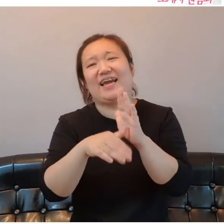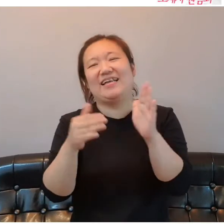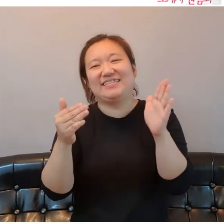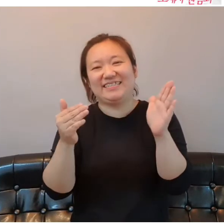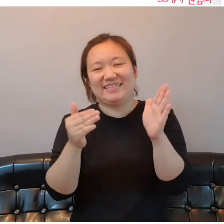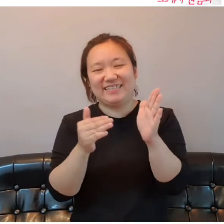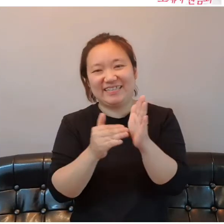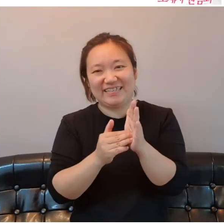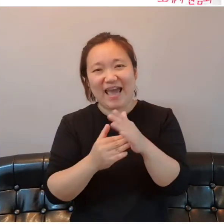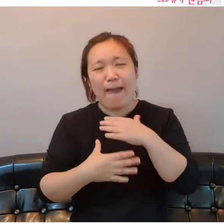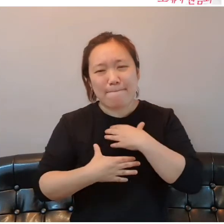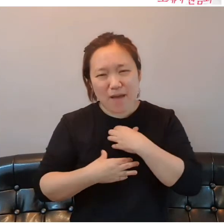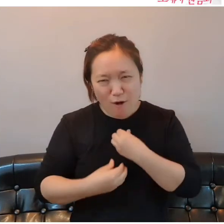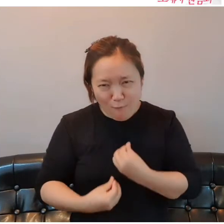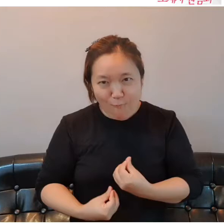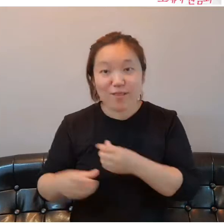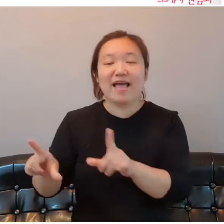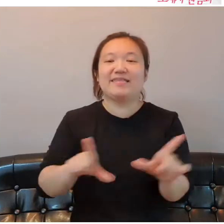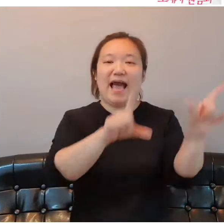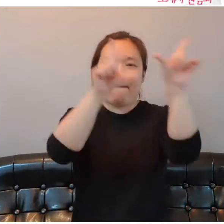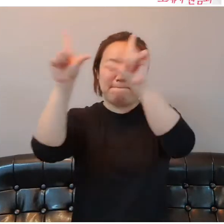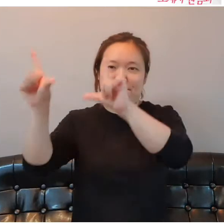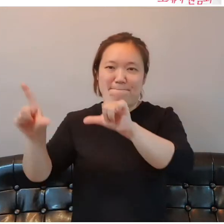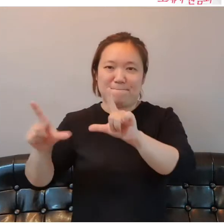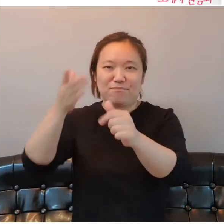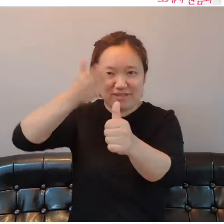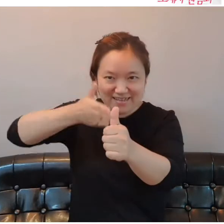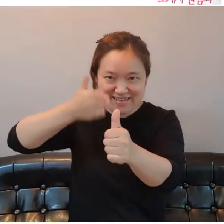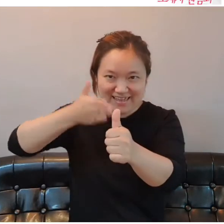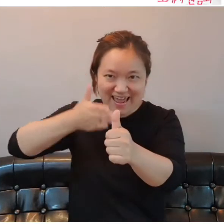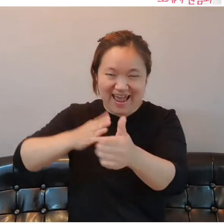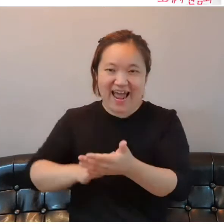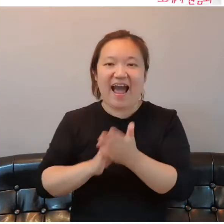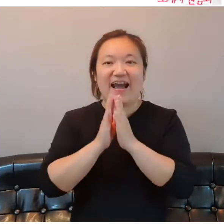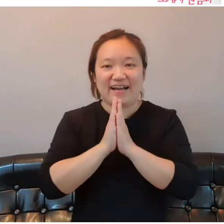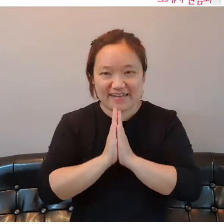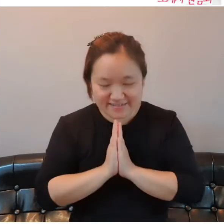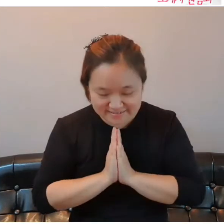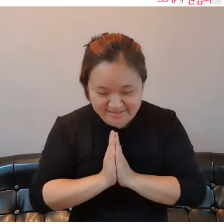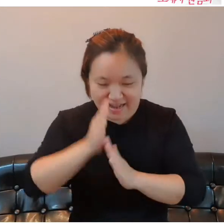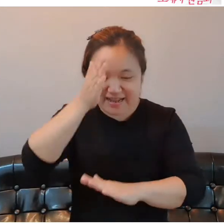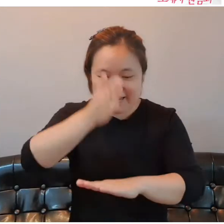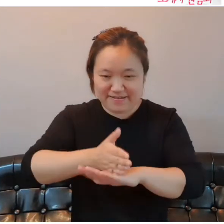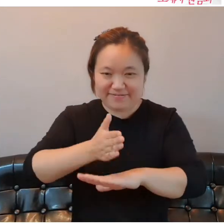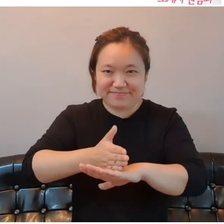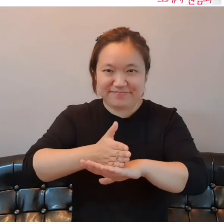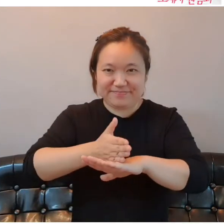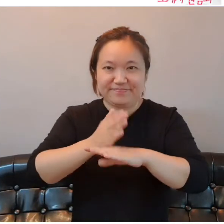100날까지 평온한 일상이시기를 기원드리겠습니다. 감사합니다.